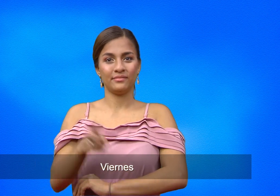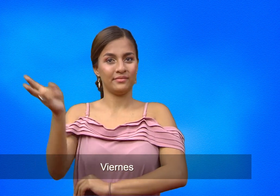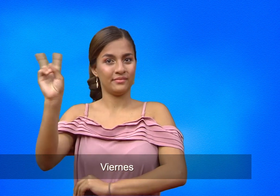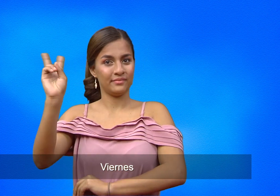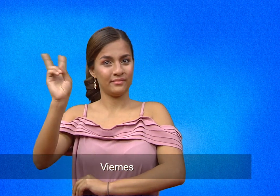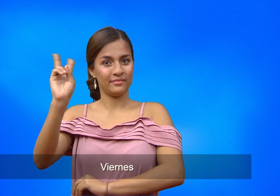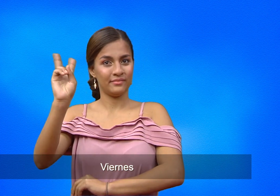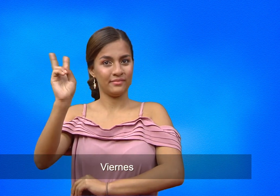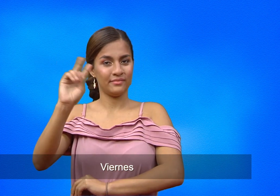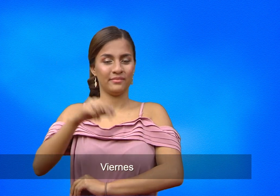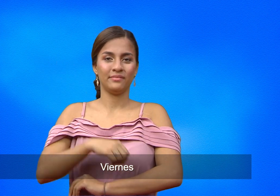viernes